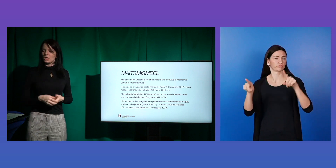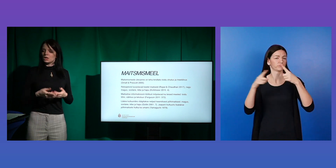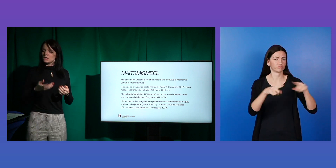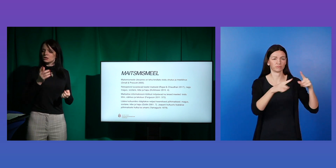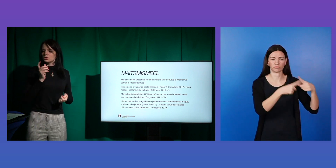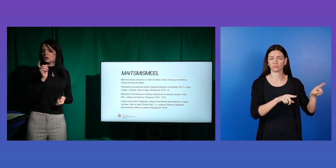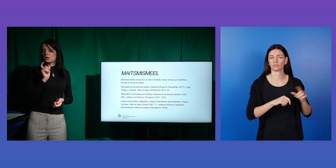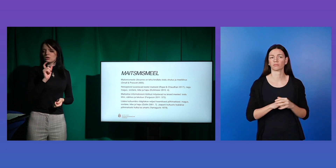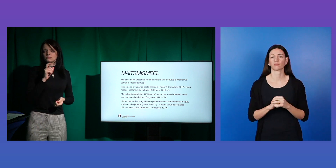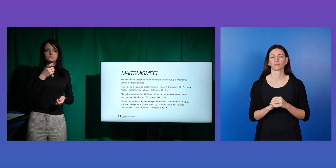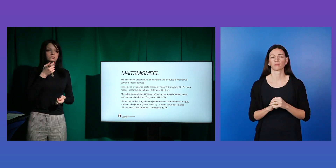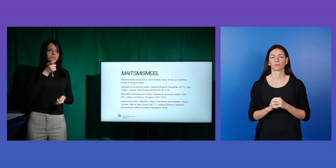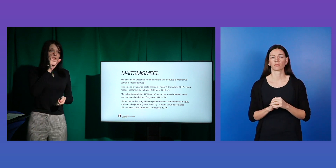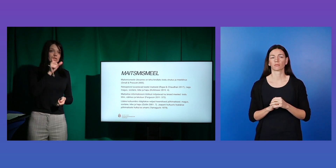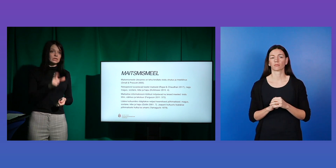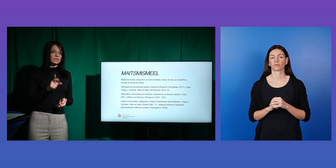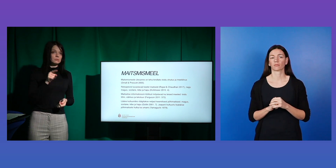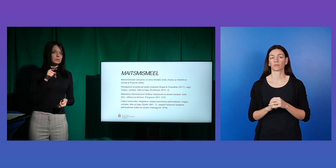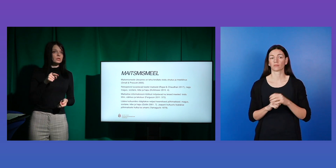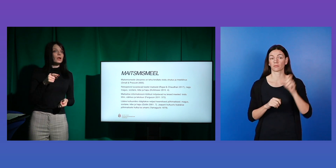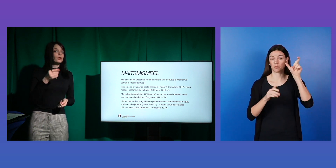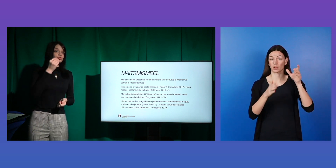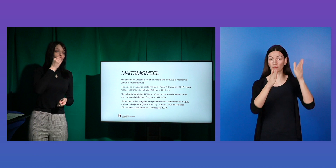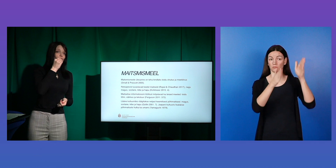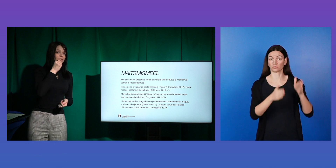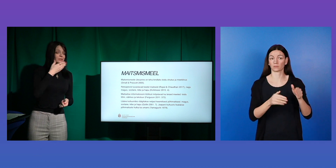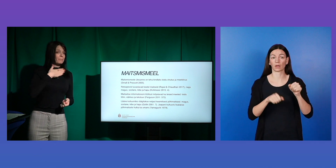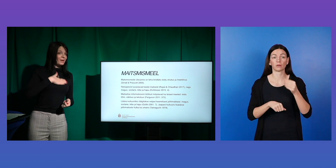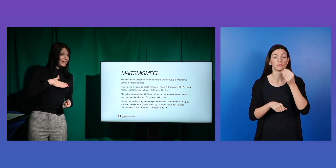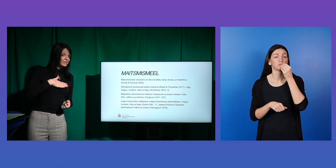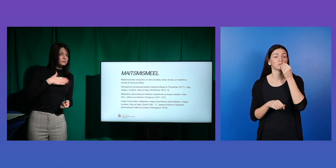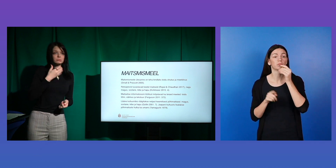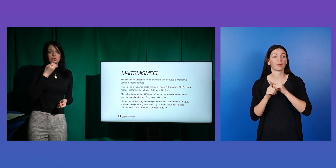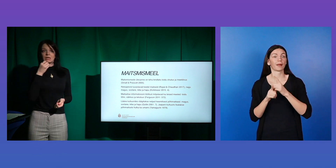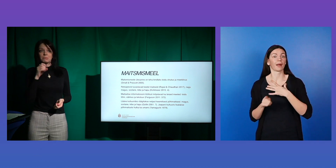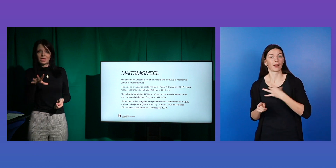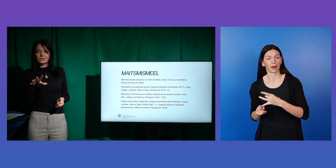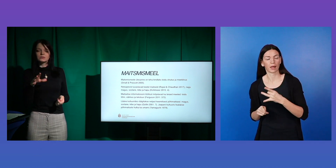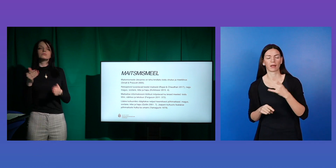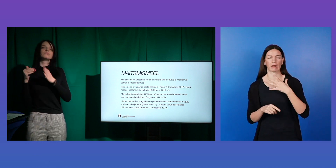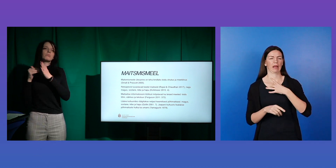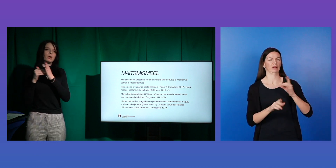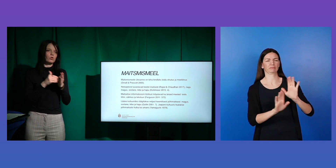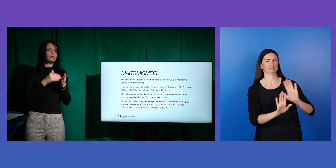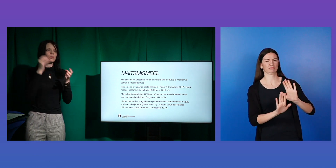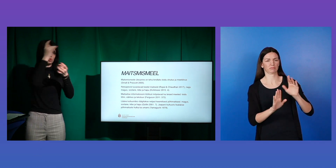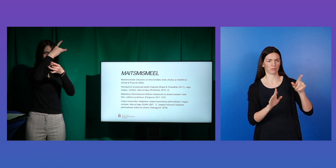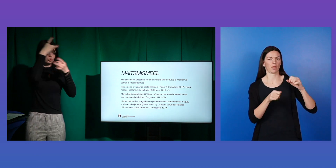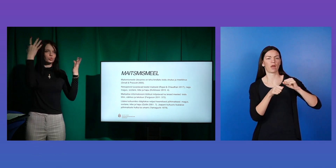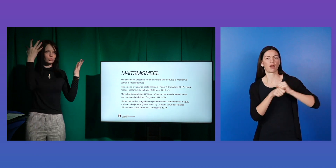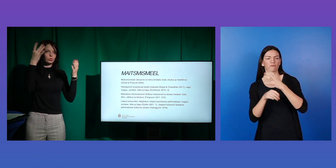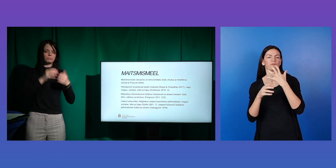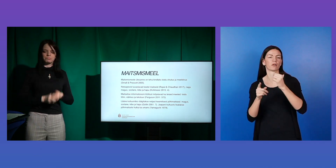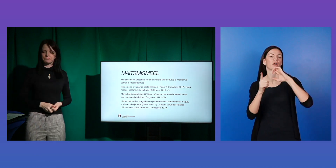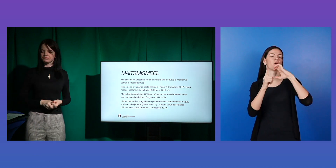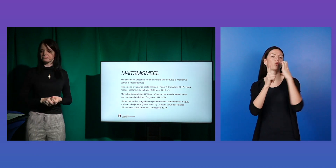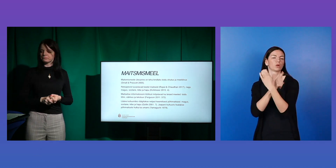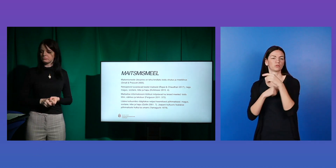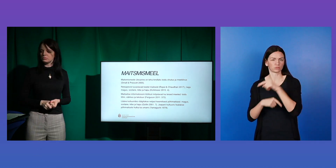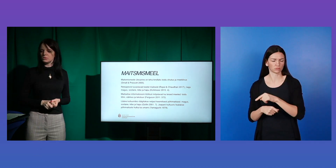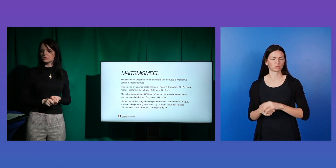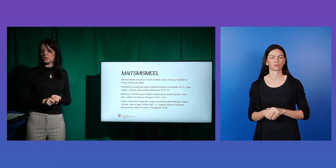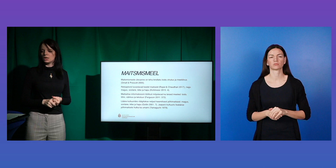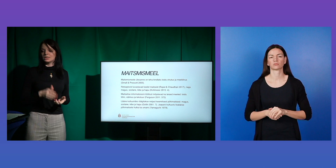inimesed on harjunud väga erinevate toitude ja nende maitsetega. Et samuti mõjutab